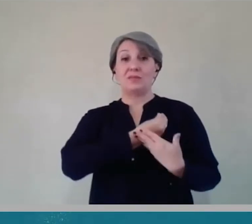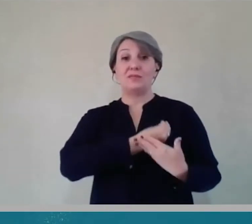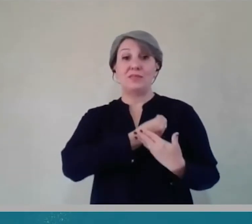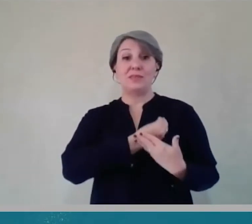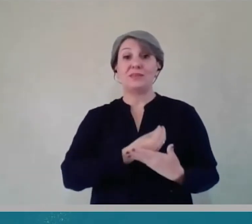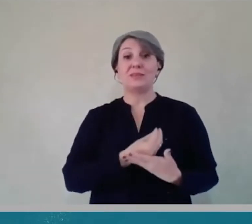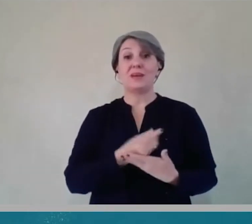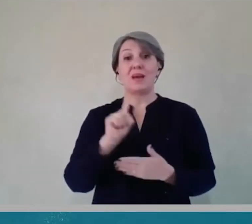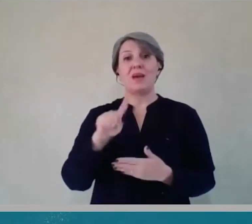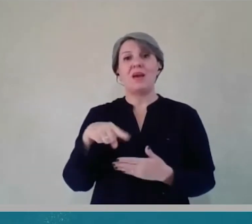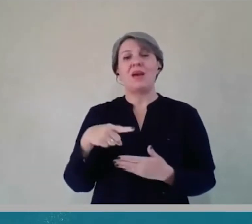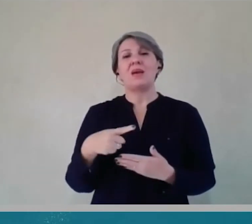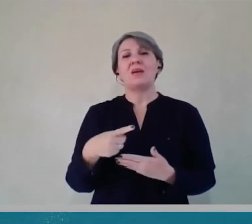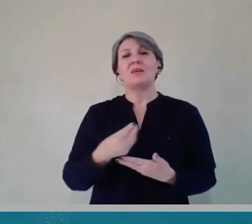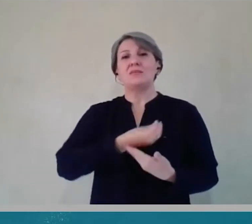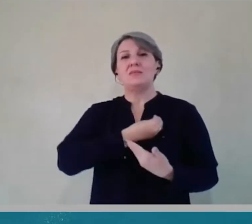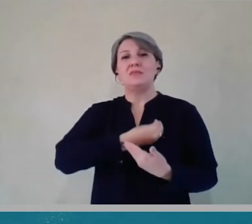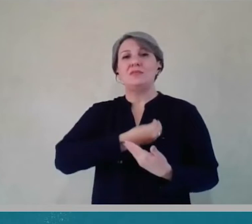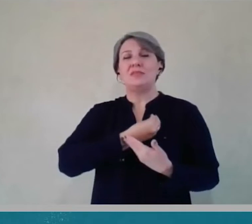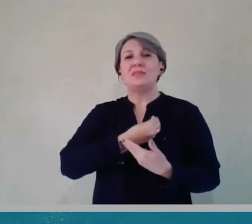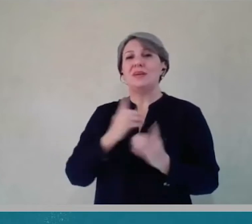ser vivida no plano,